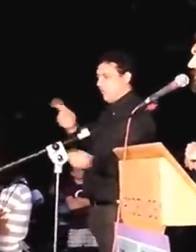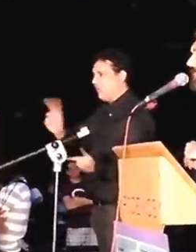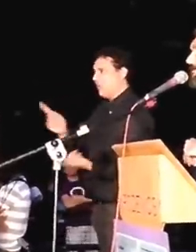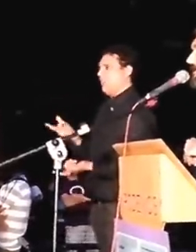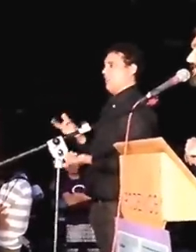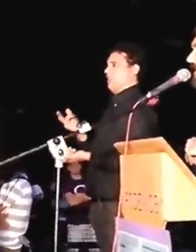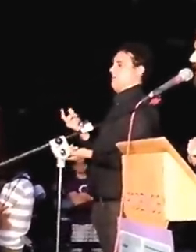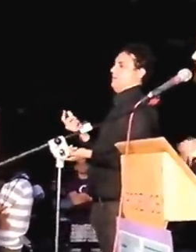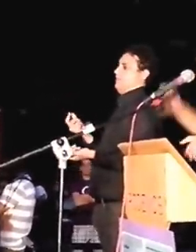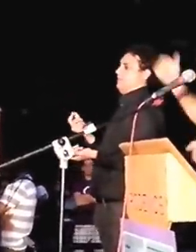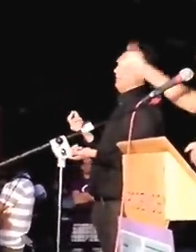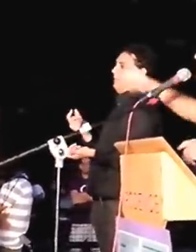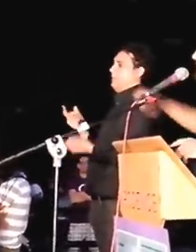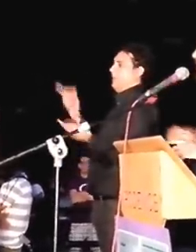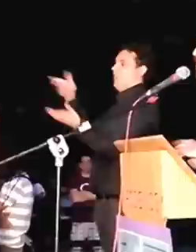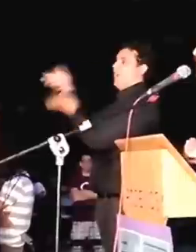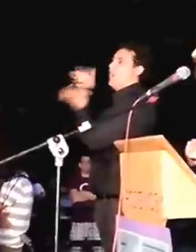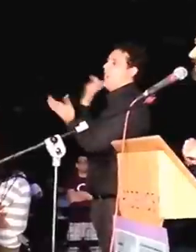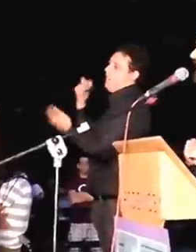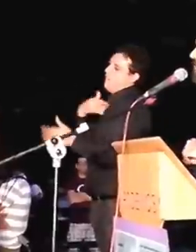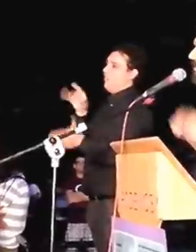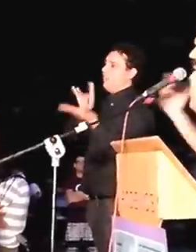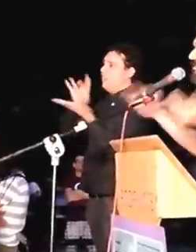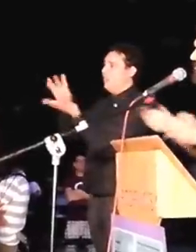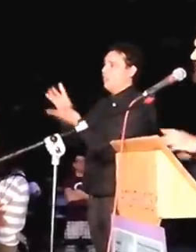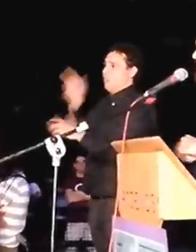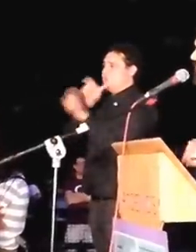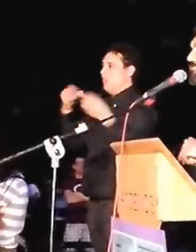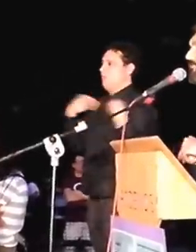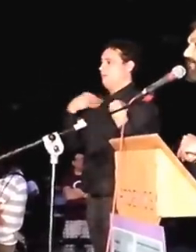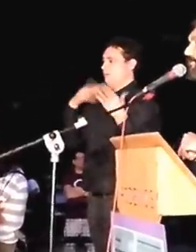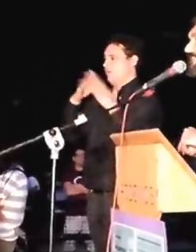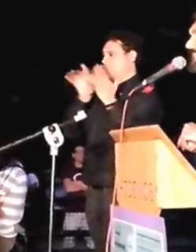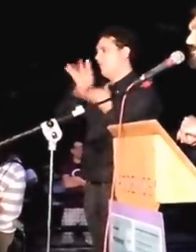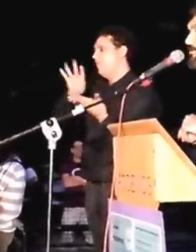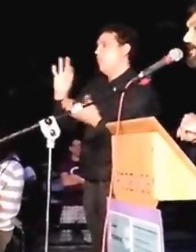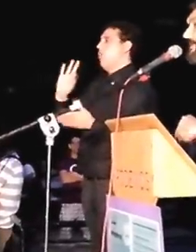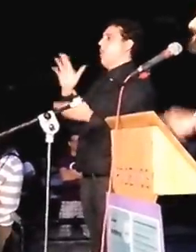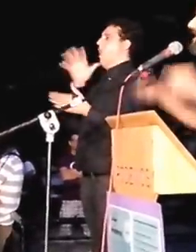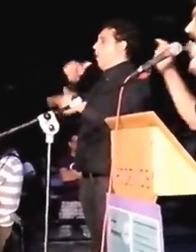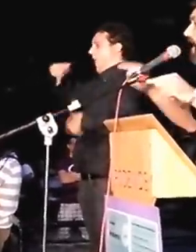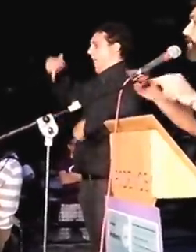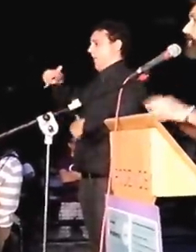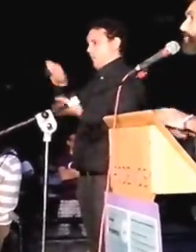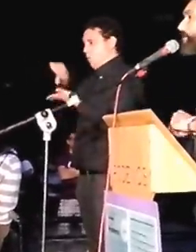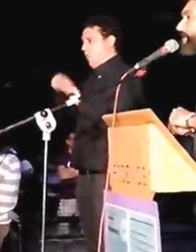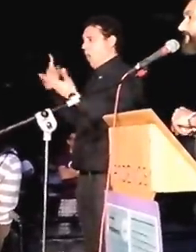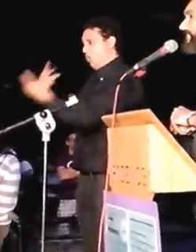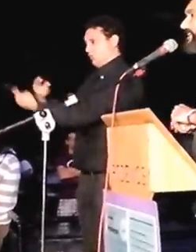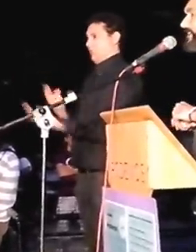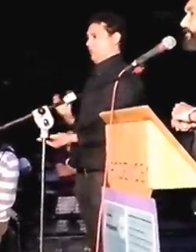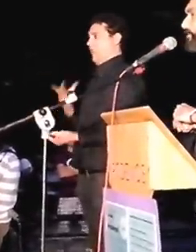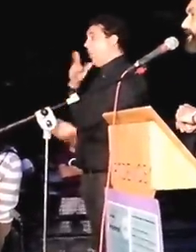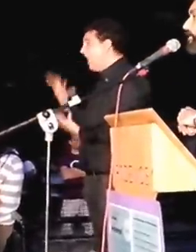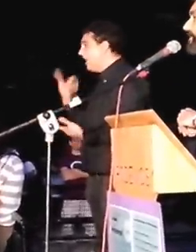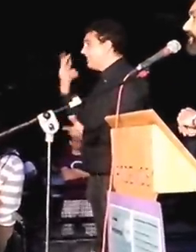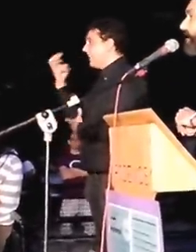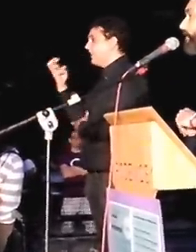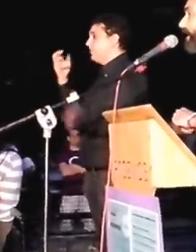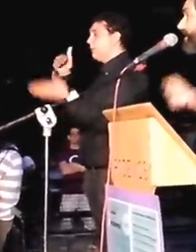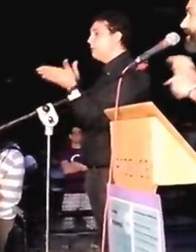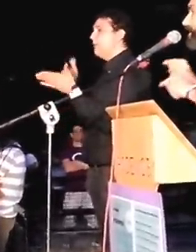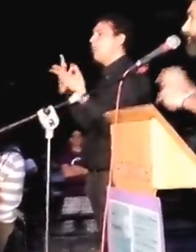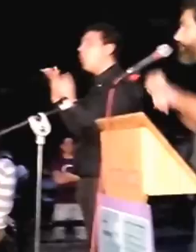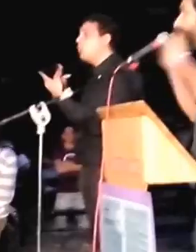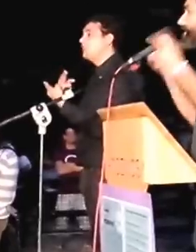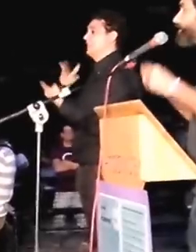los desahucios de la vivienda, llámese con cortes de agua como hemos estado sufriendo en estas ciudades. Ahora mismo hay más de 300.000 cortes